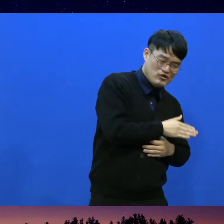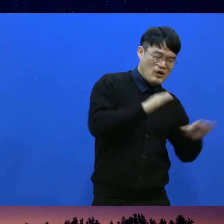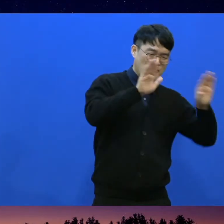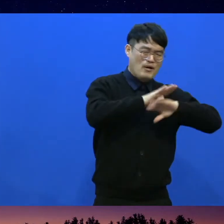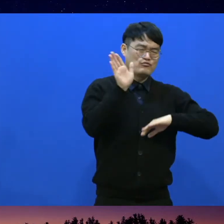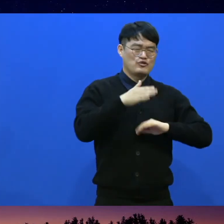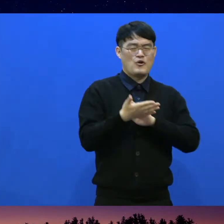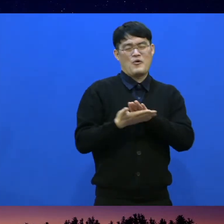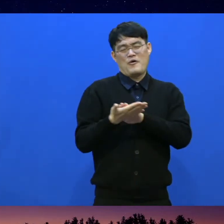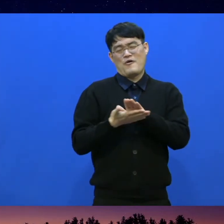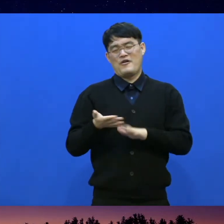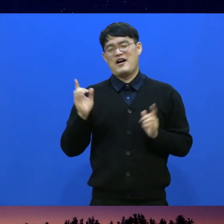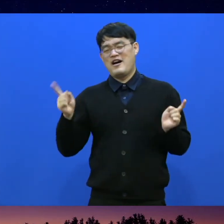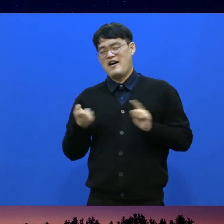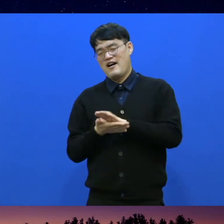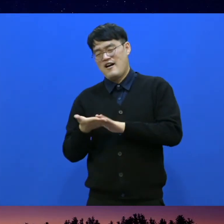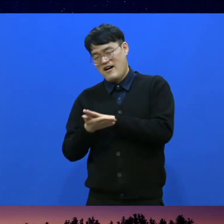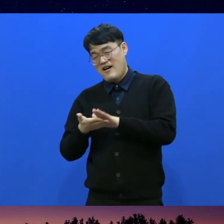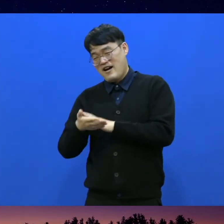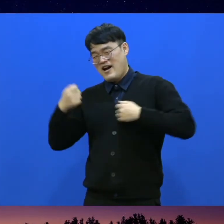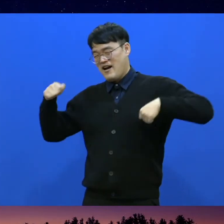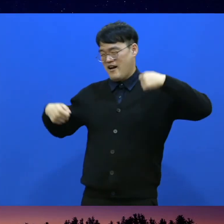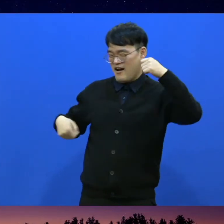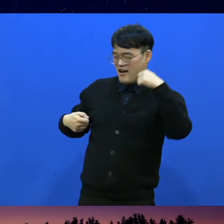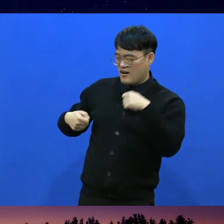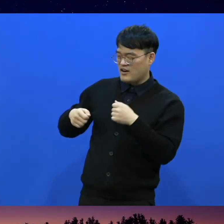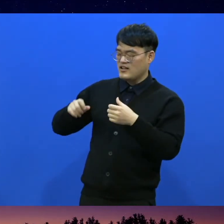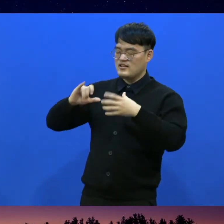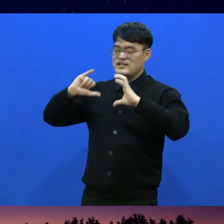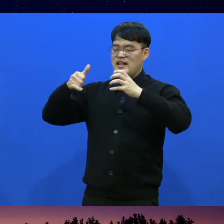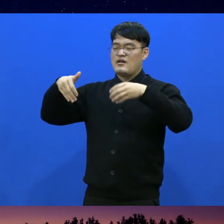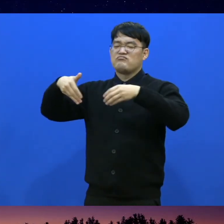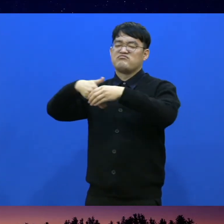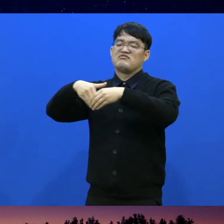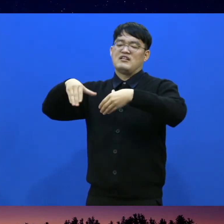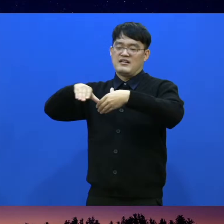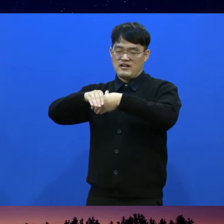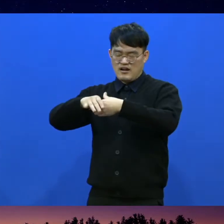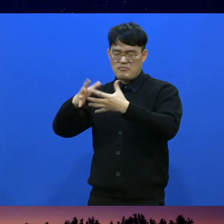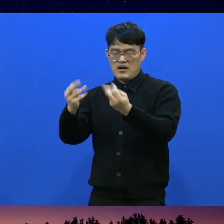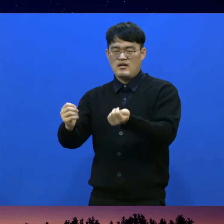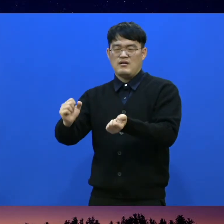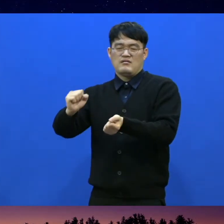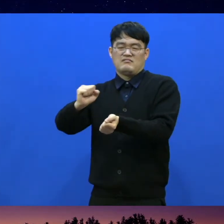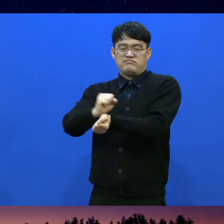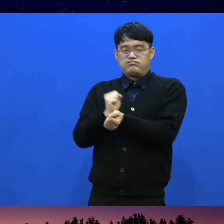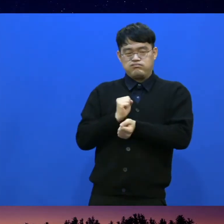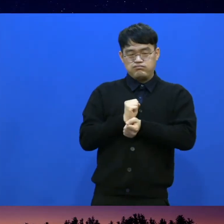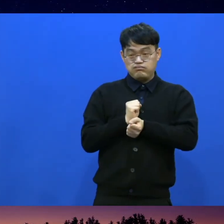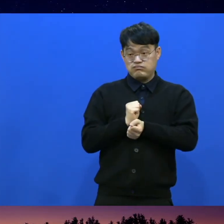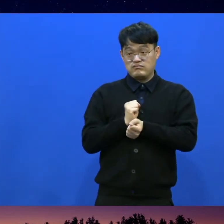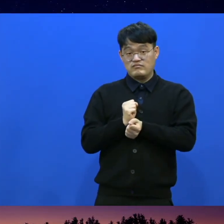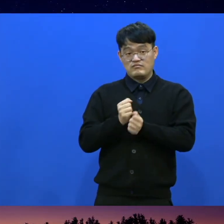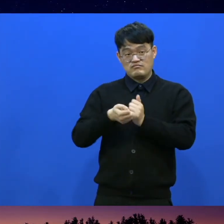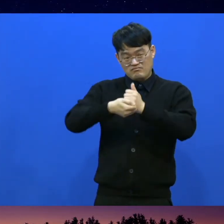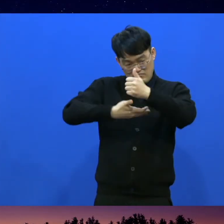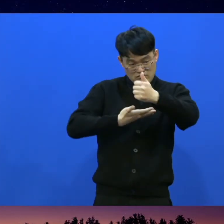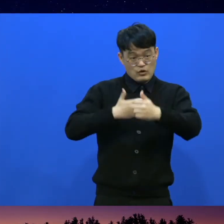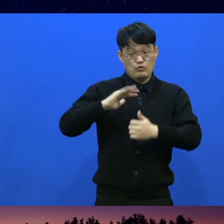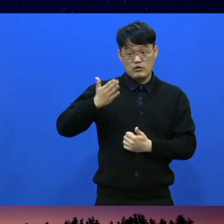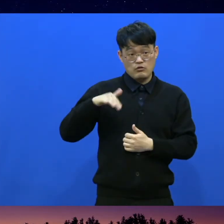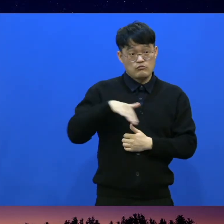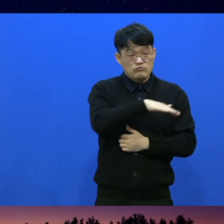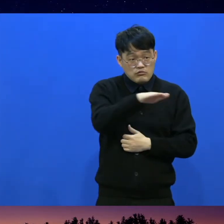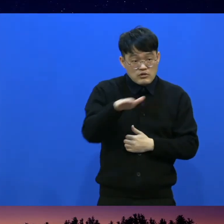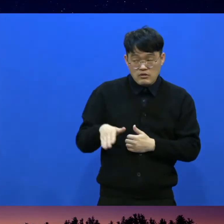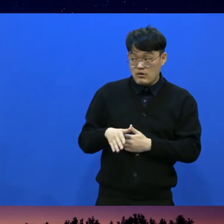놀고 이러면서 이제 세속 문화가 굉장히 급속하게 밀고 들어와요. 이거를 우리도 세상의 문화에 따라갈 가능성이